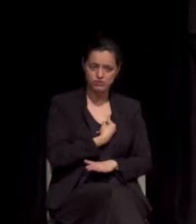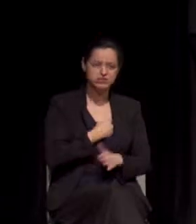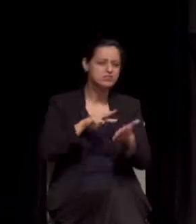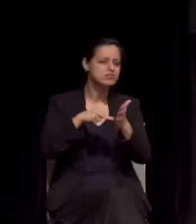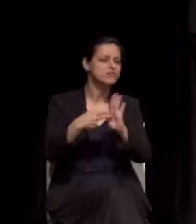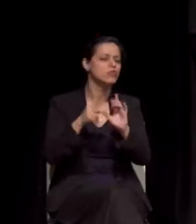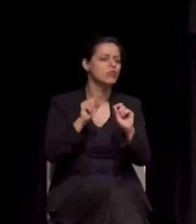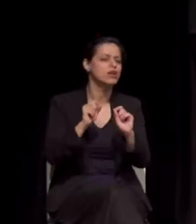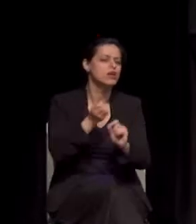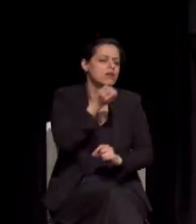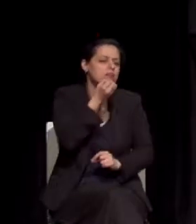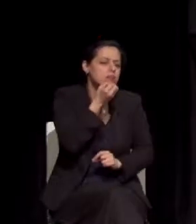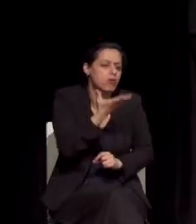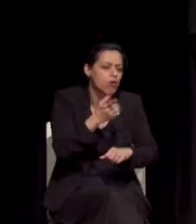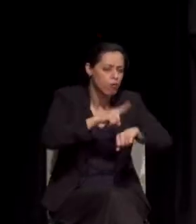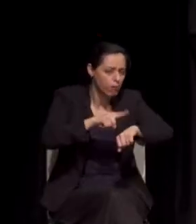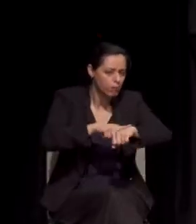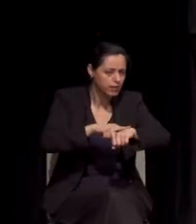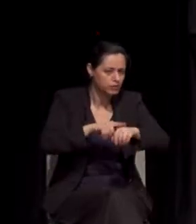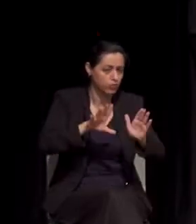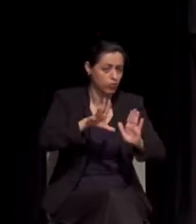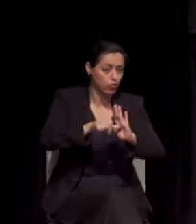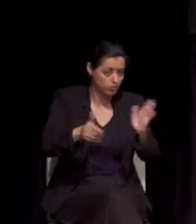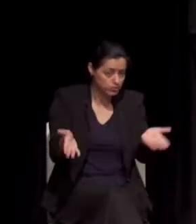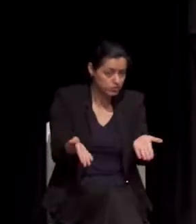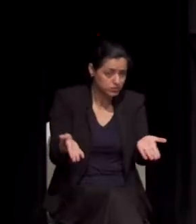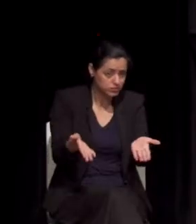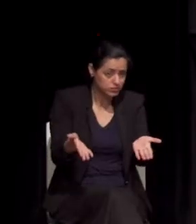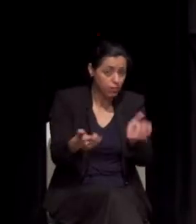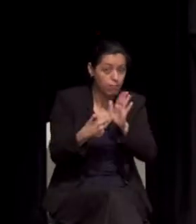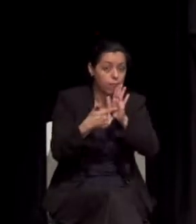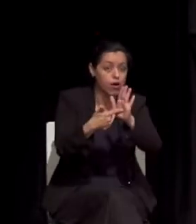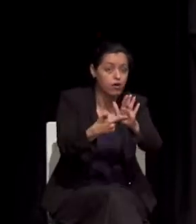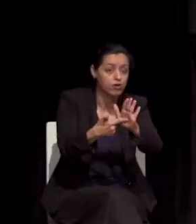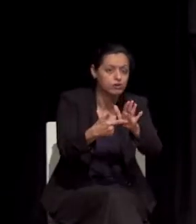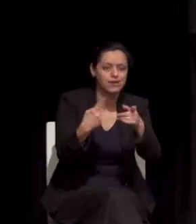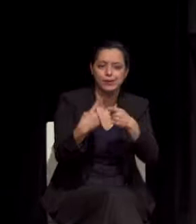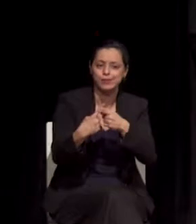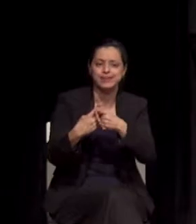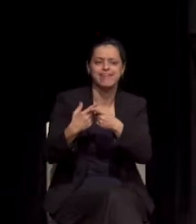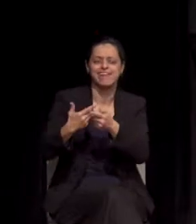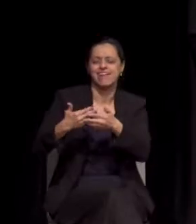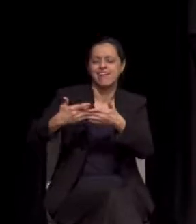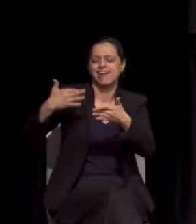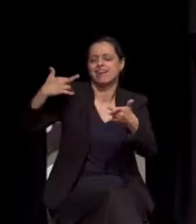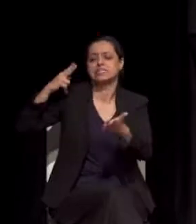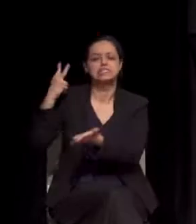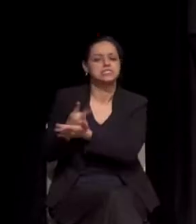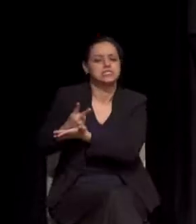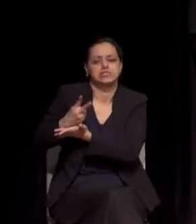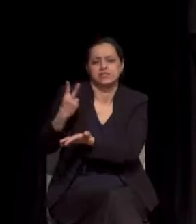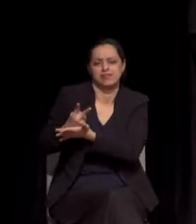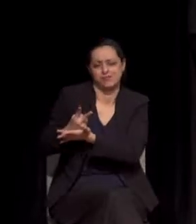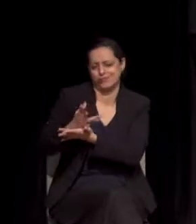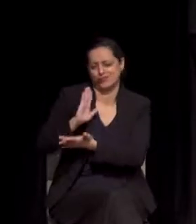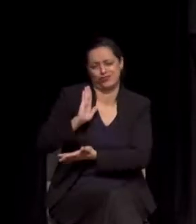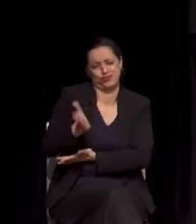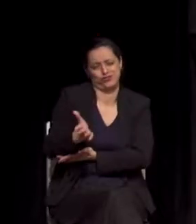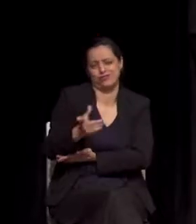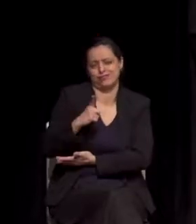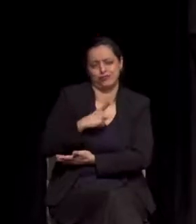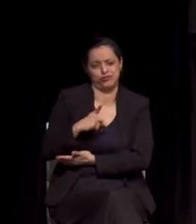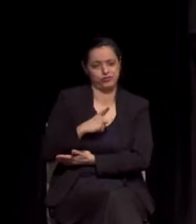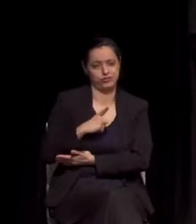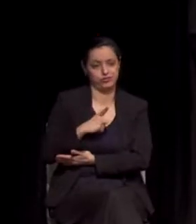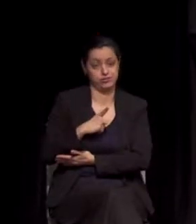é benéfico esse momento da corrupção, porque a corrupção sempre esteve aqui. Ela nunca saiu do nosso país. E é o